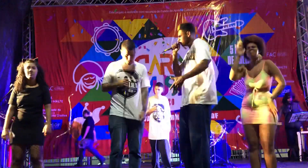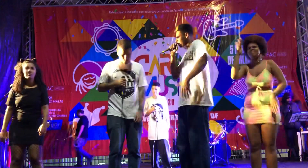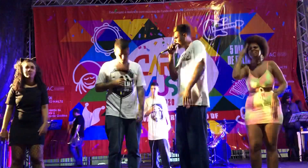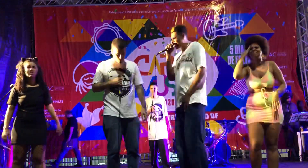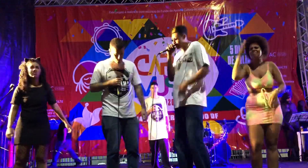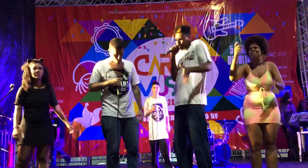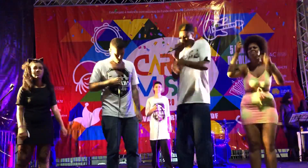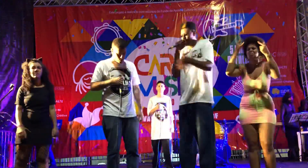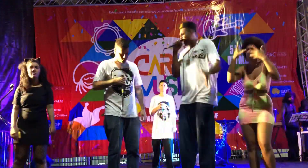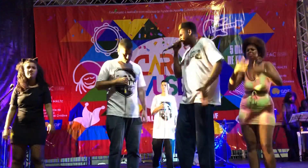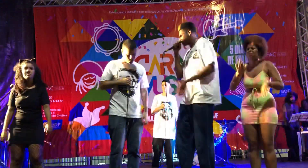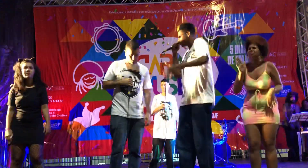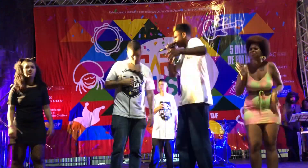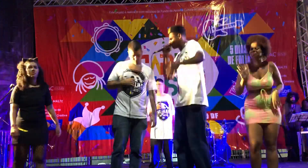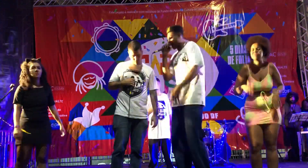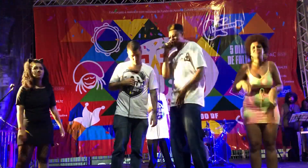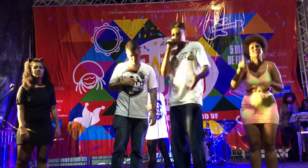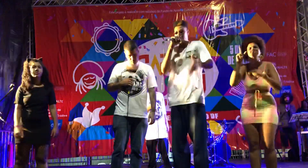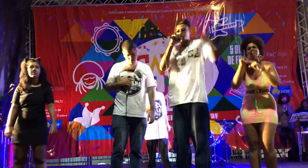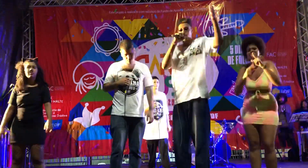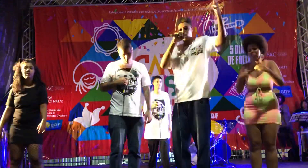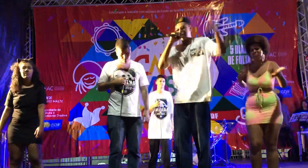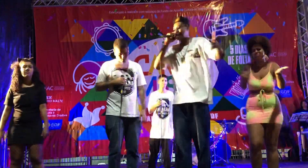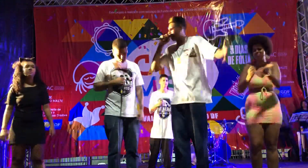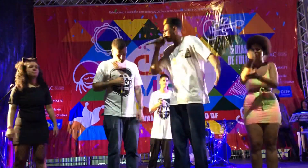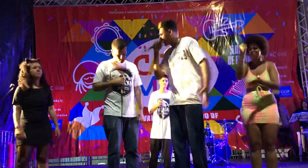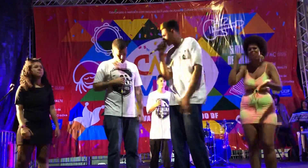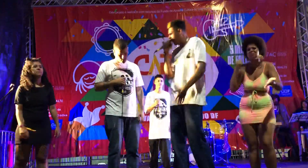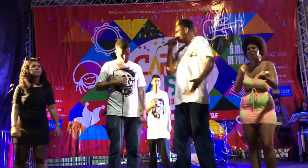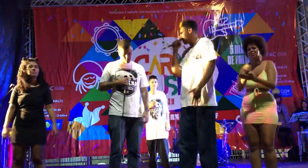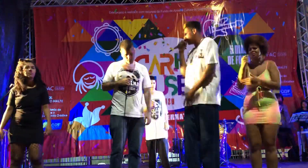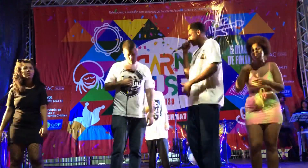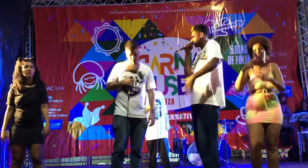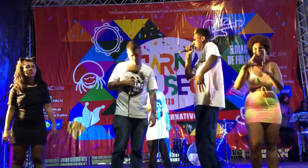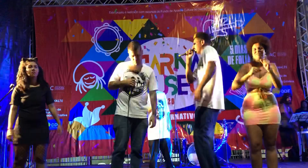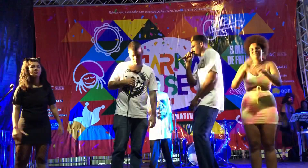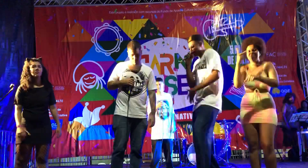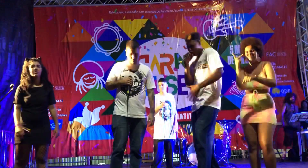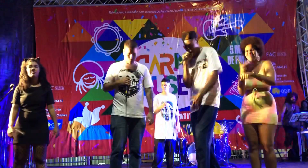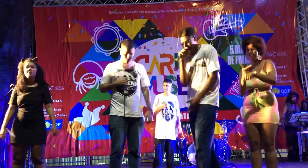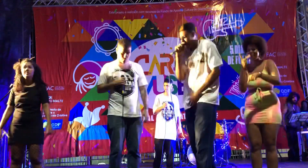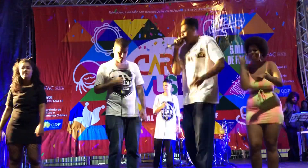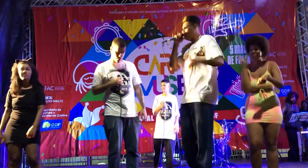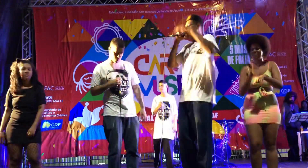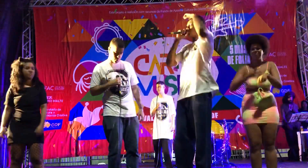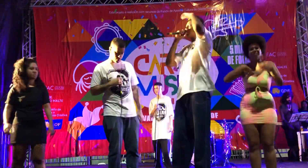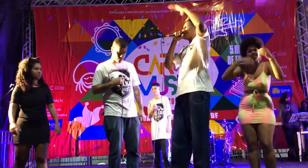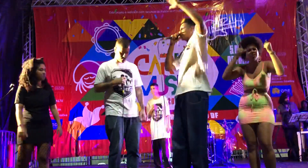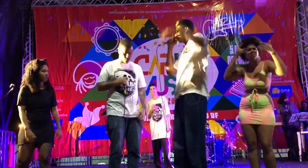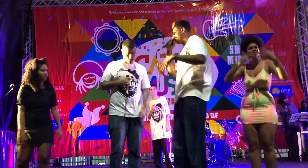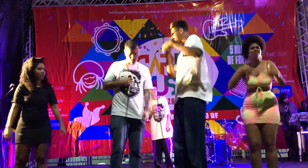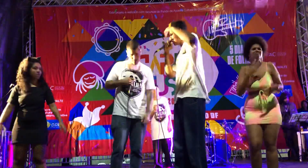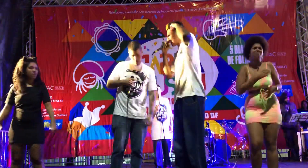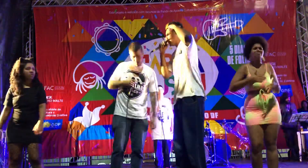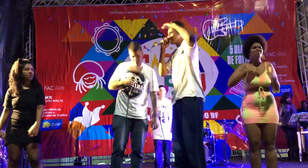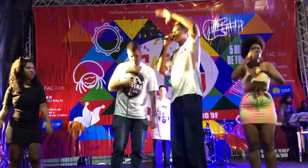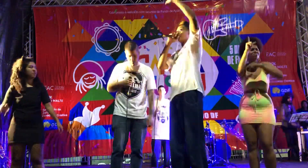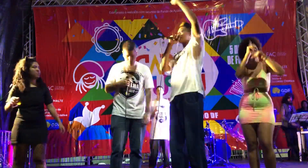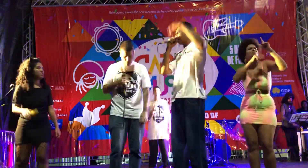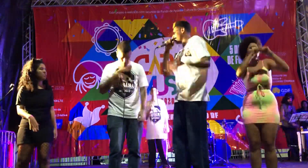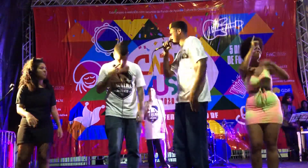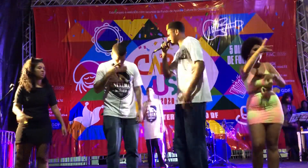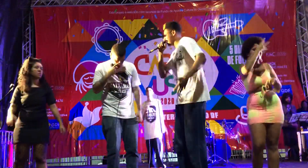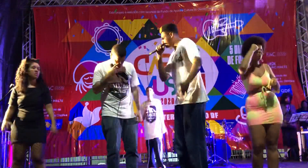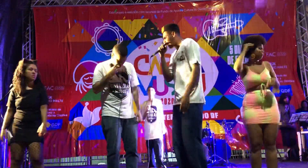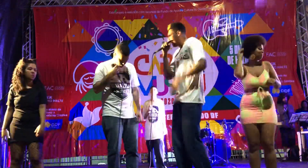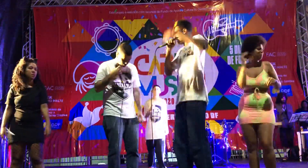essas rimas baratas? Não é astro, eu te atropelo com meu astra prata. Mas olha aí, vou explicar. Eu gosto de astrologia,